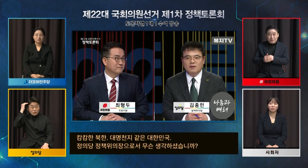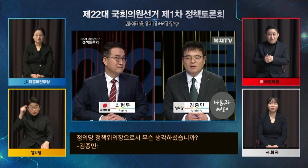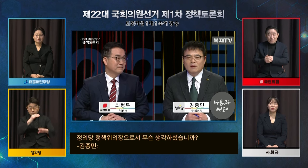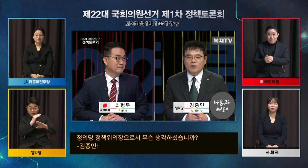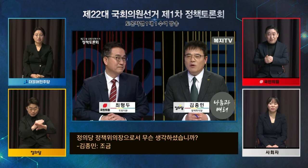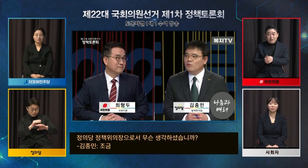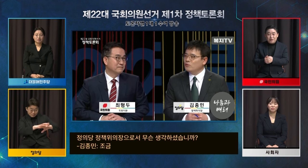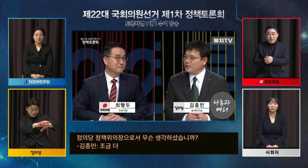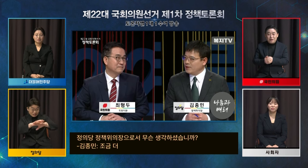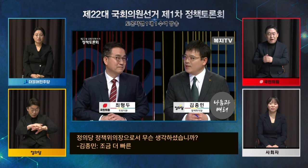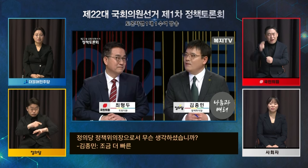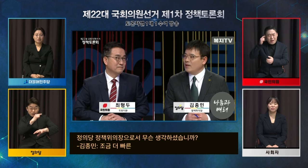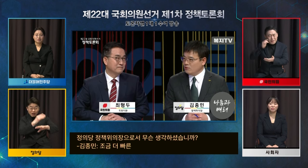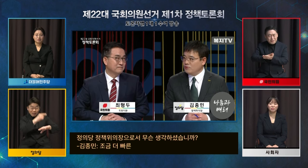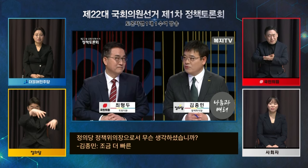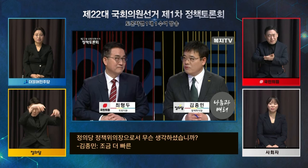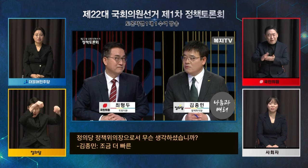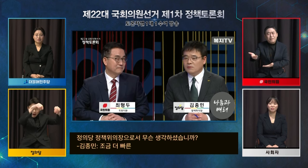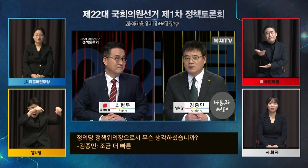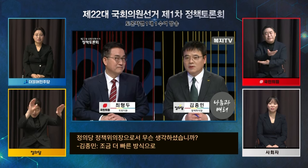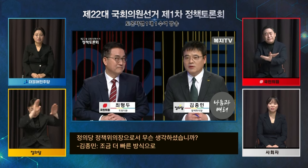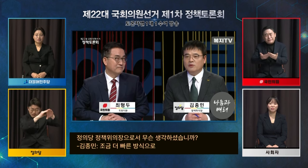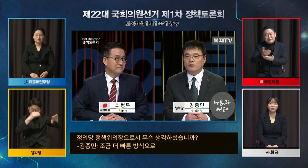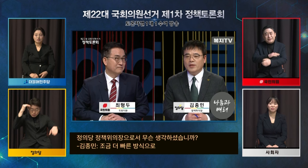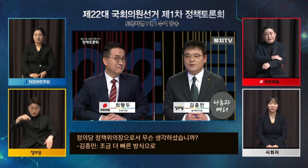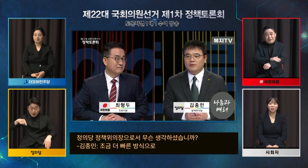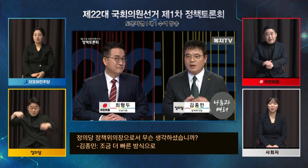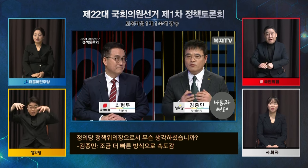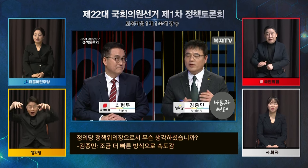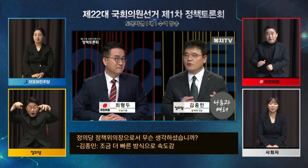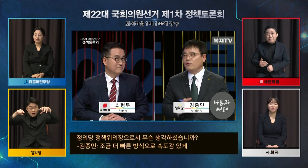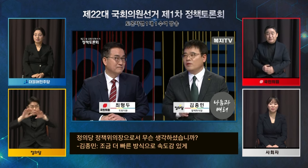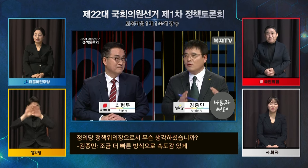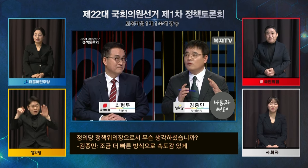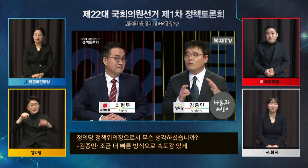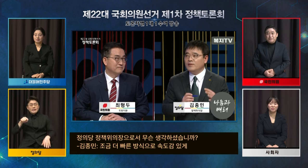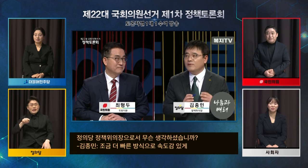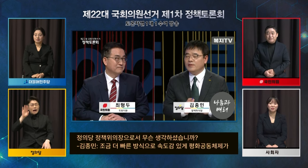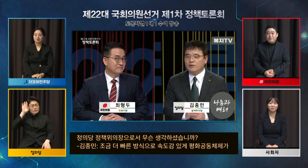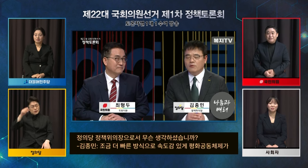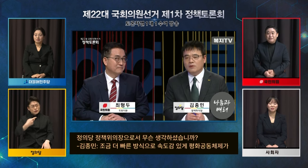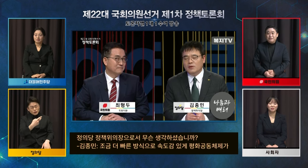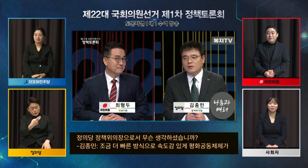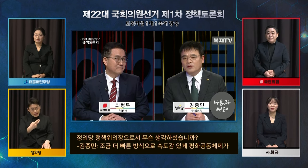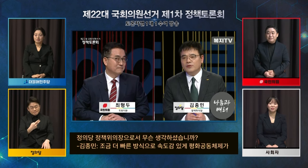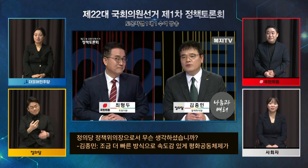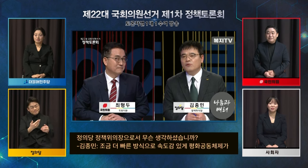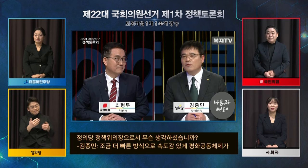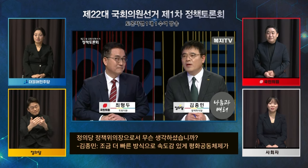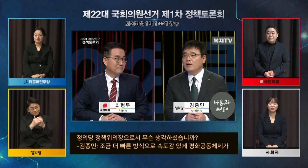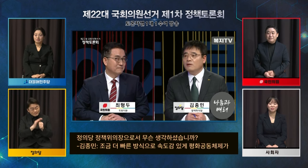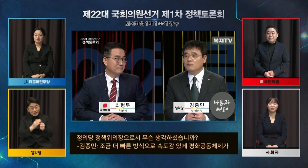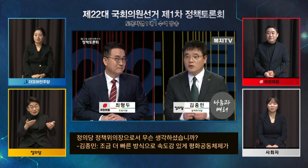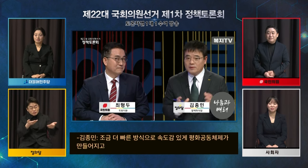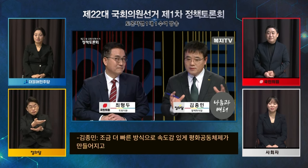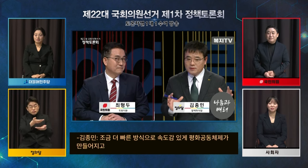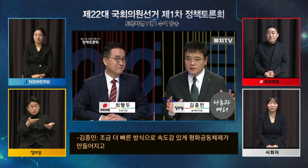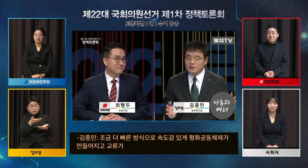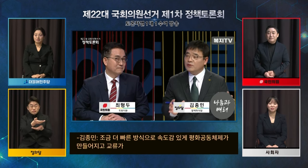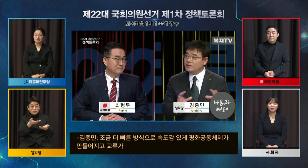평화 공정체계가 잘 만들어지고 그런 걸 통해서 남북 간의 교류가 더욱더 활성화되고 경제적 교류와